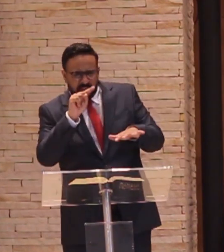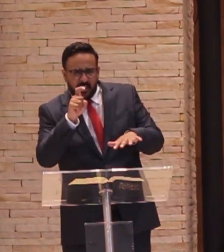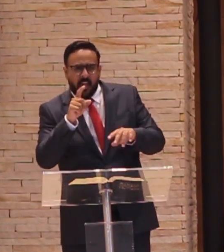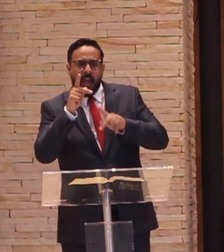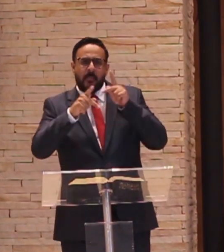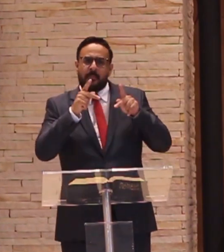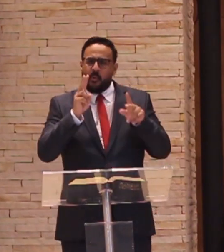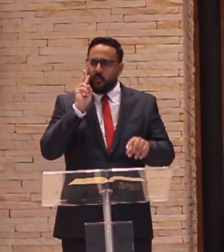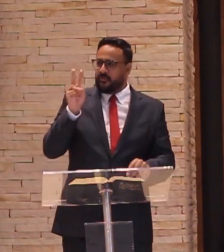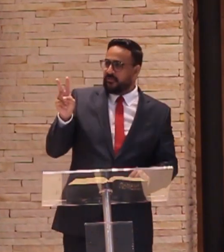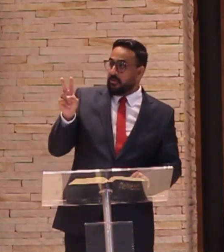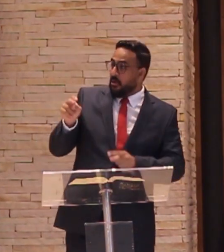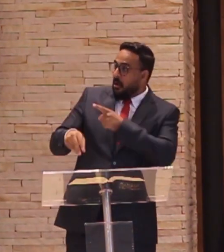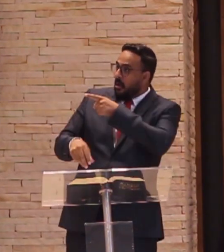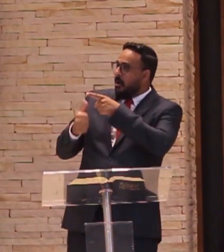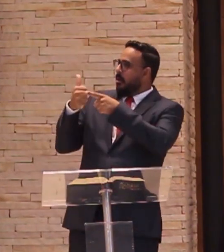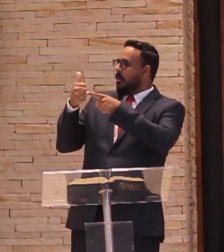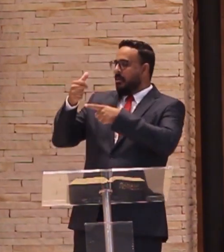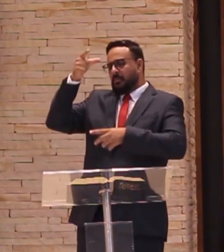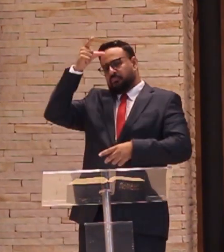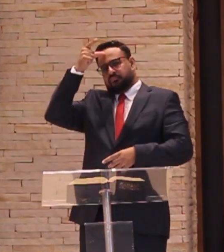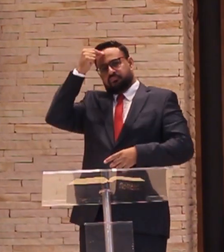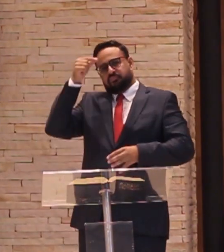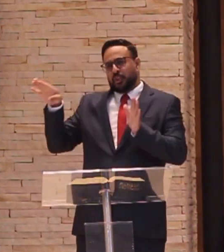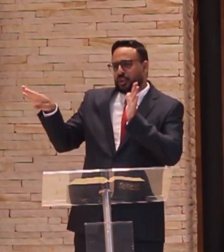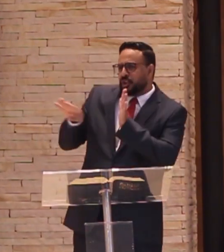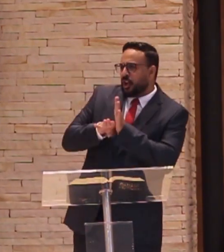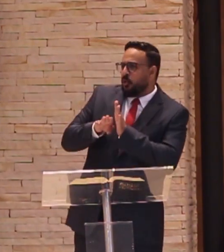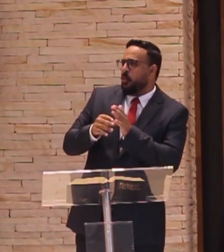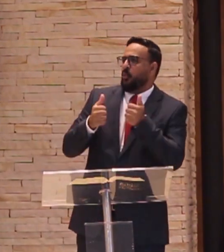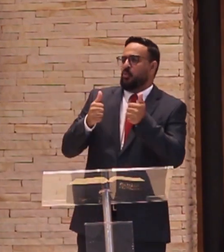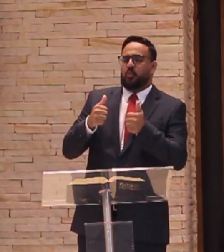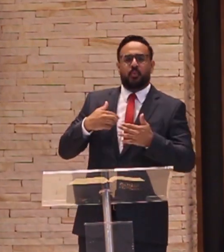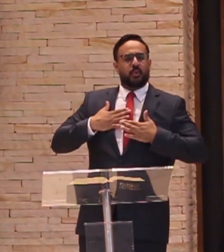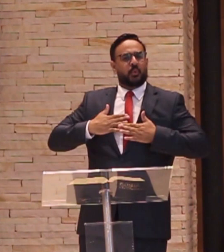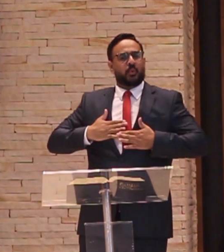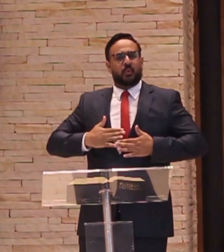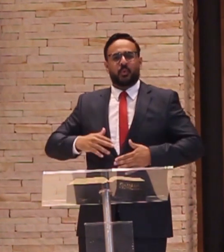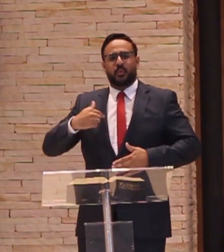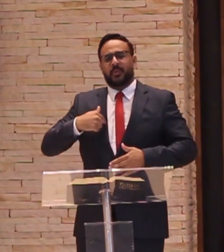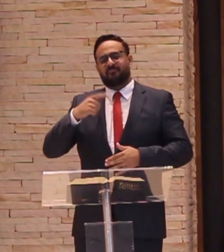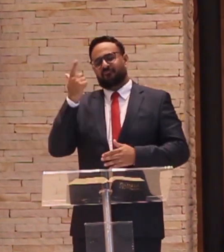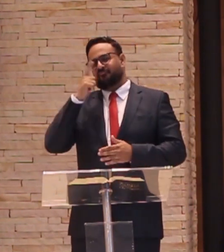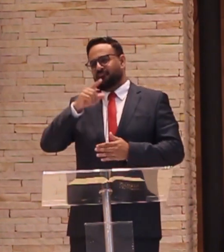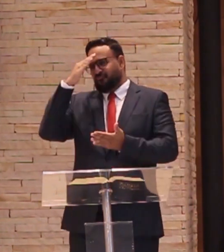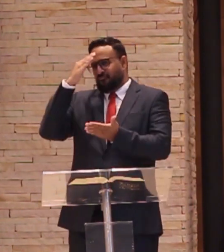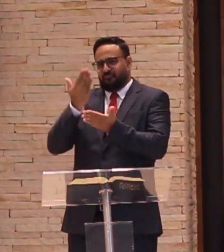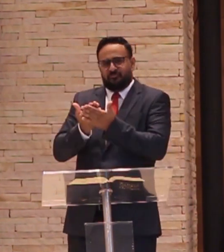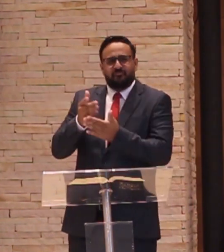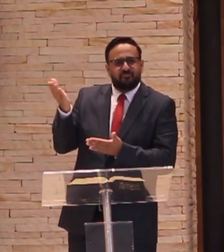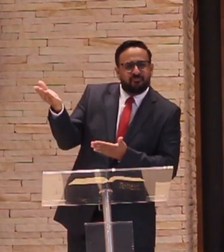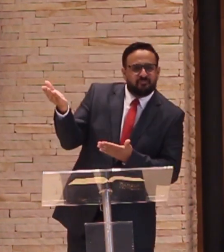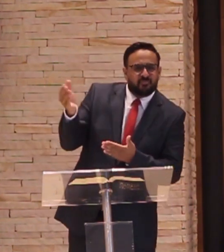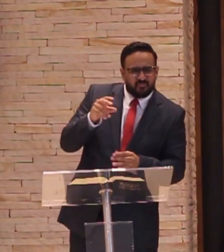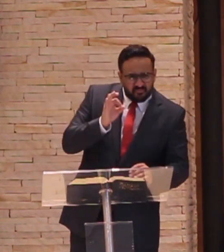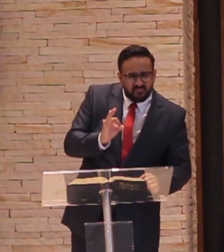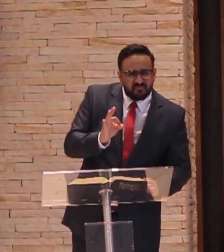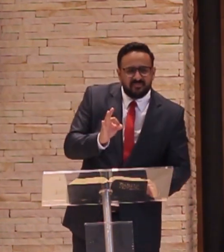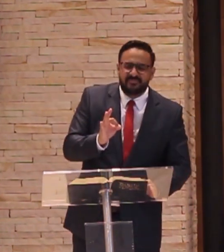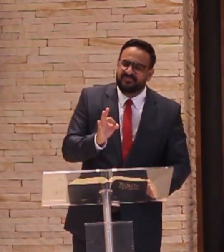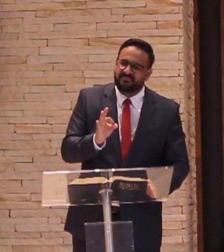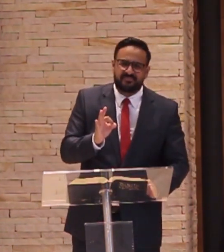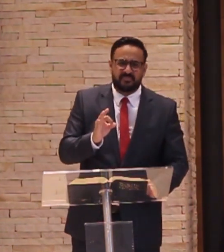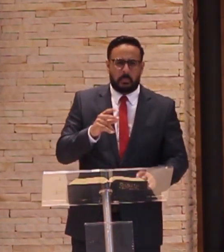Moisés chegou no Egito, vocês acham que o povo olhou para Moisés e disse: "Ah, chegou o nosso libertador, estamos